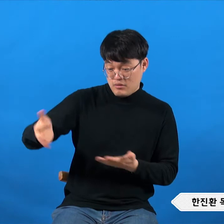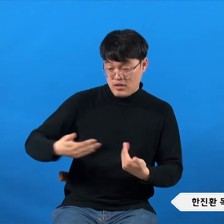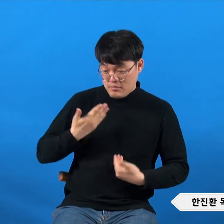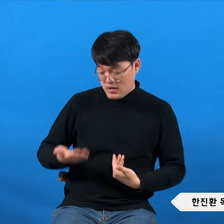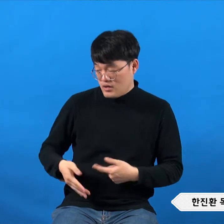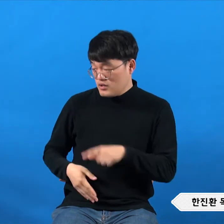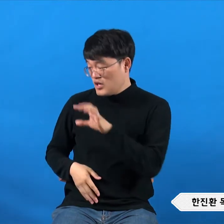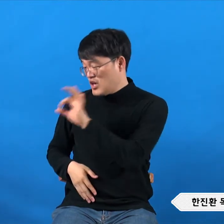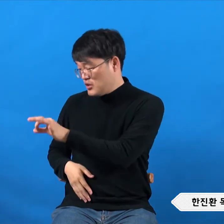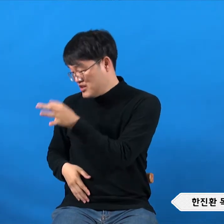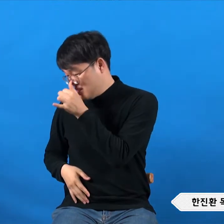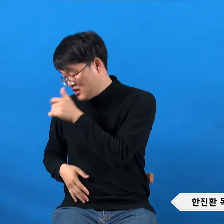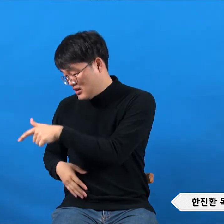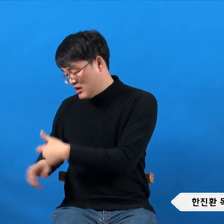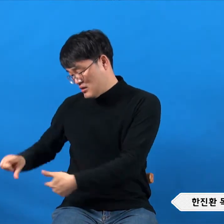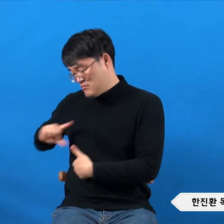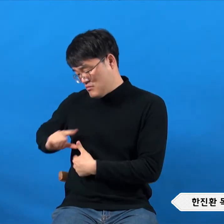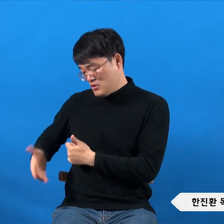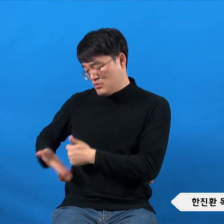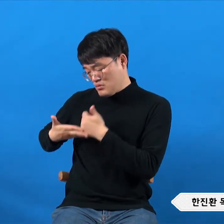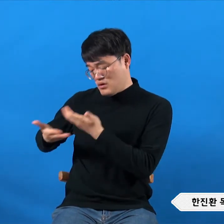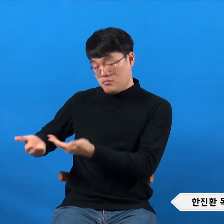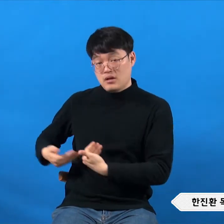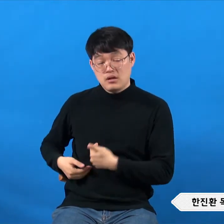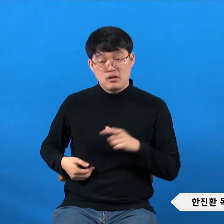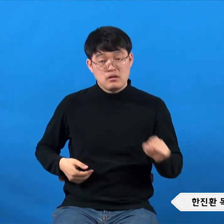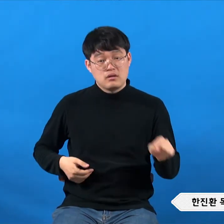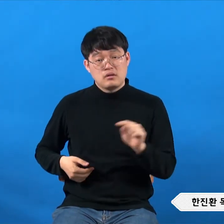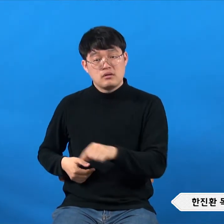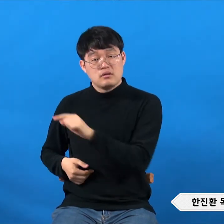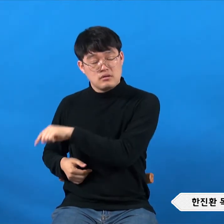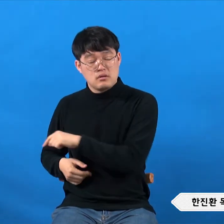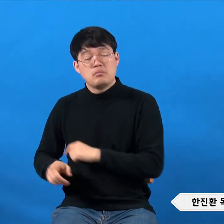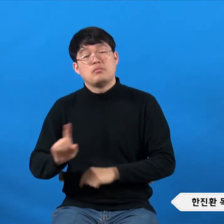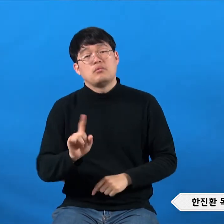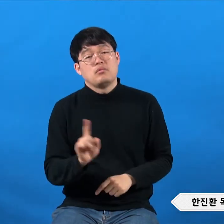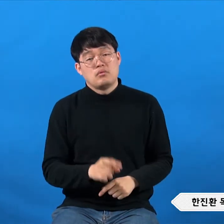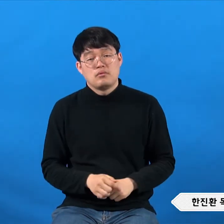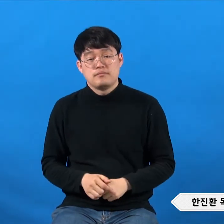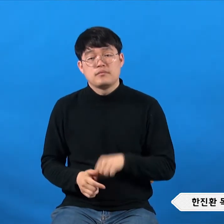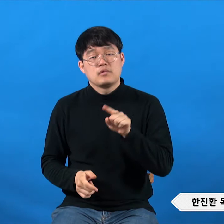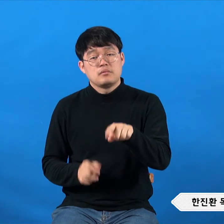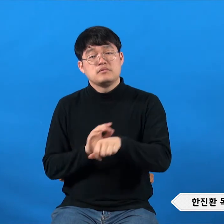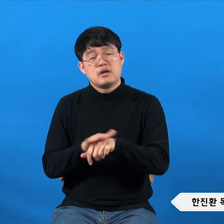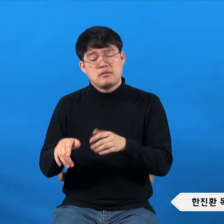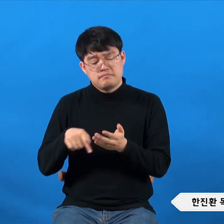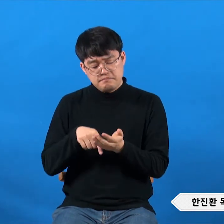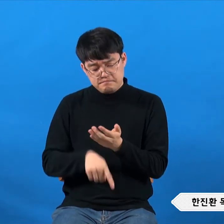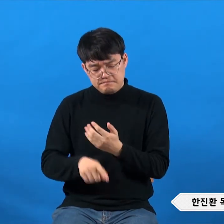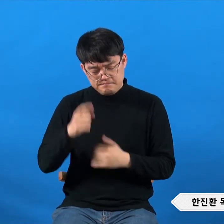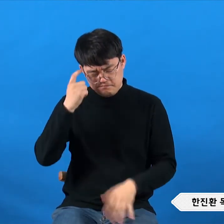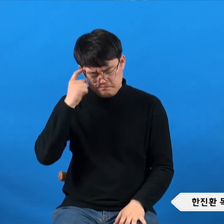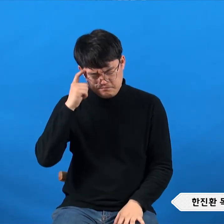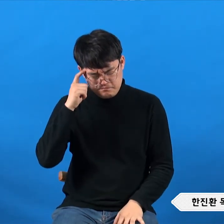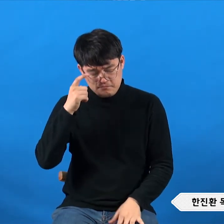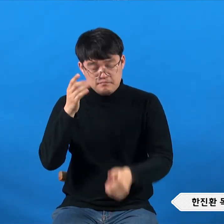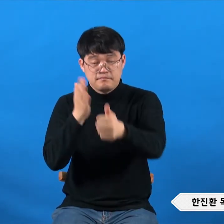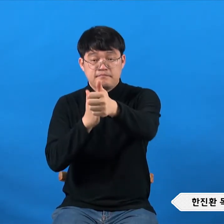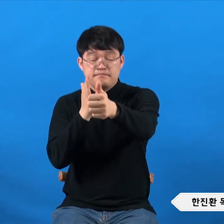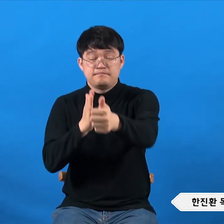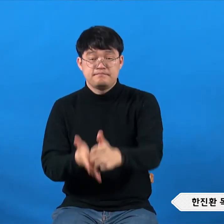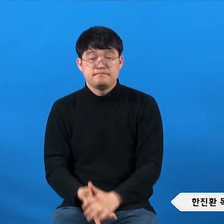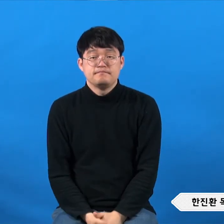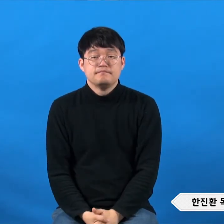아니면 이게 있어야 좋은 일도 많이 하고 좀 존경도 받고 그러지, 그것입니까? 한번 그걸 잘 깊이 생각을 해보셔야 돼요.